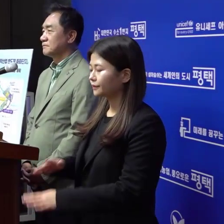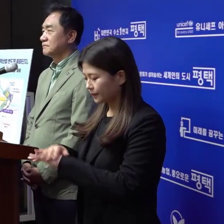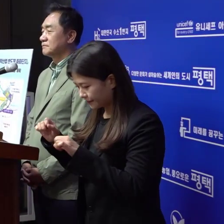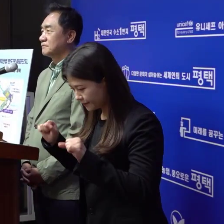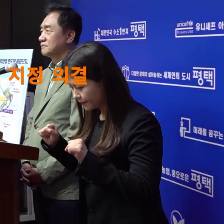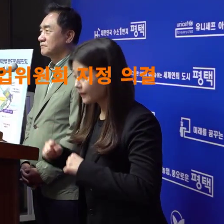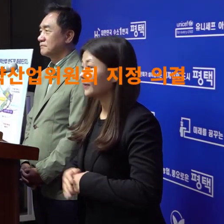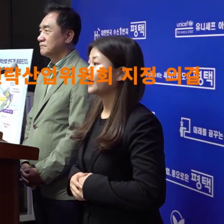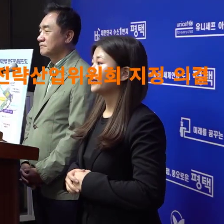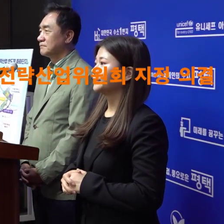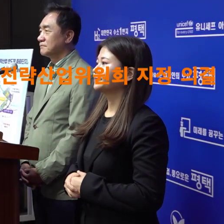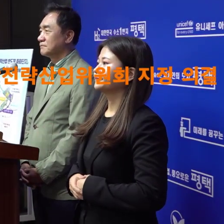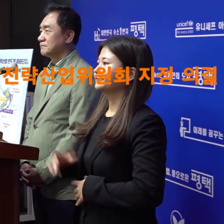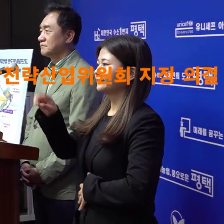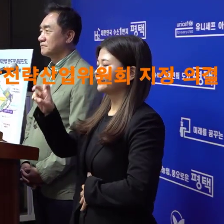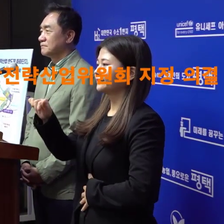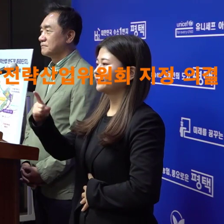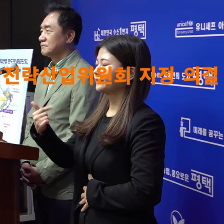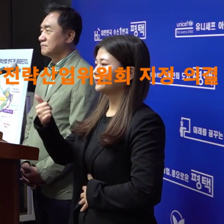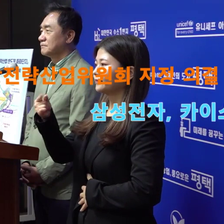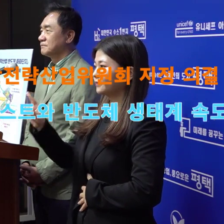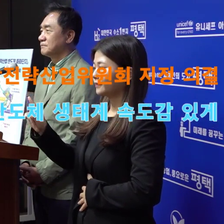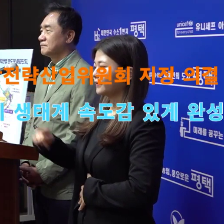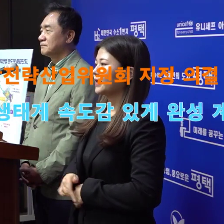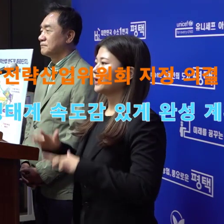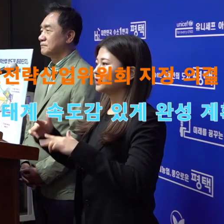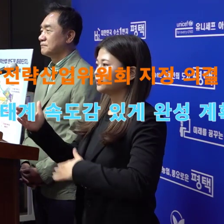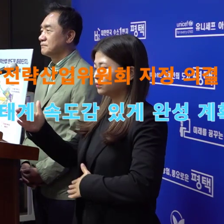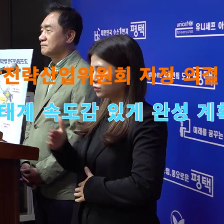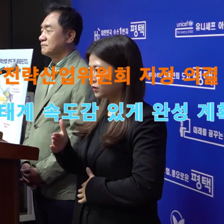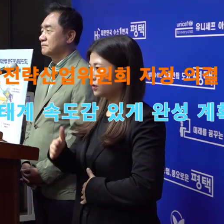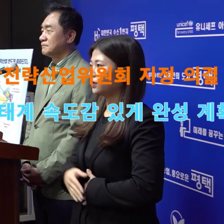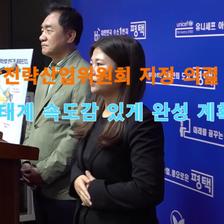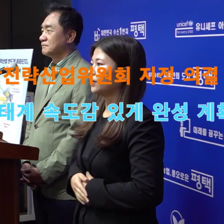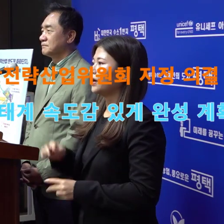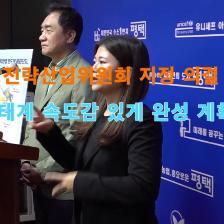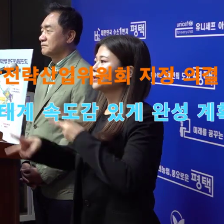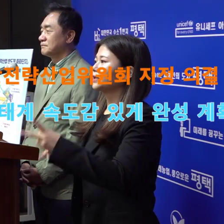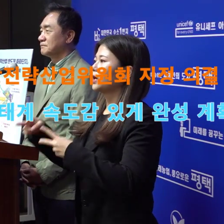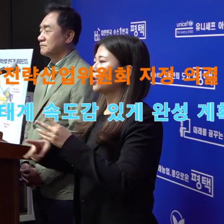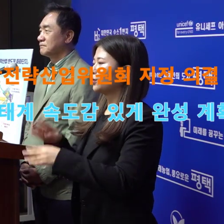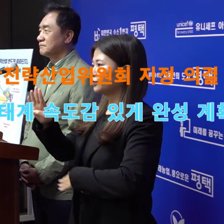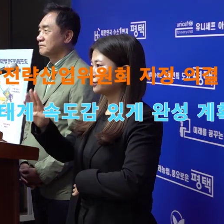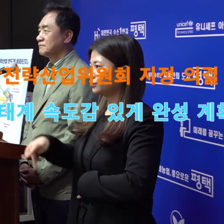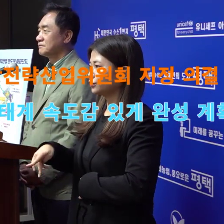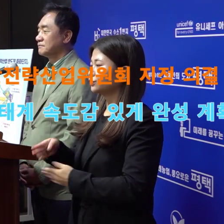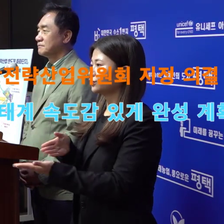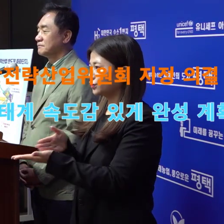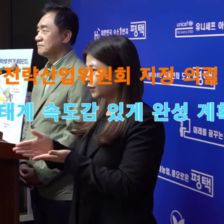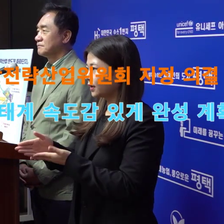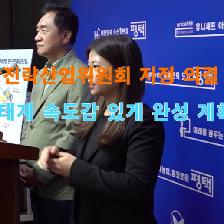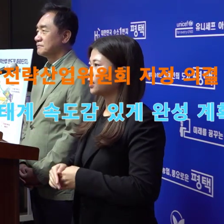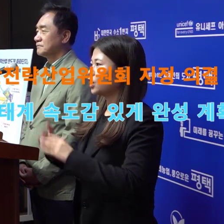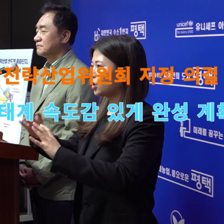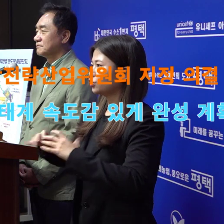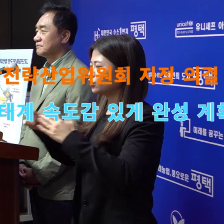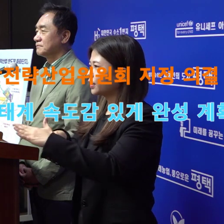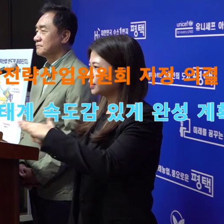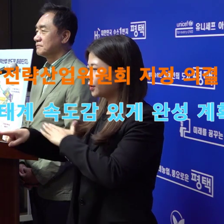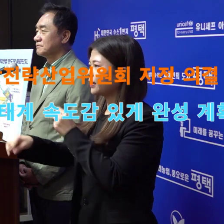안녕하십니까. 언론 홍보팀장 김은하입니다. 지금부터 산업통상자원부 주관 반도체 분야